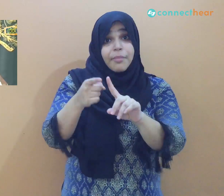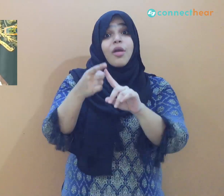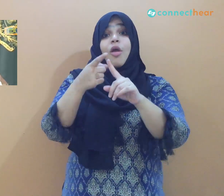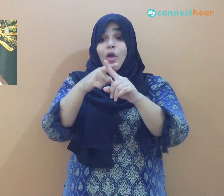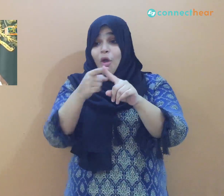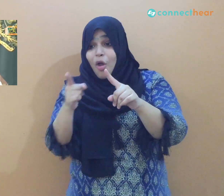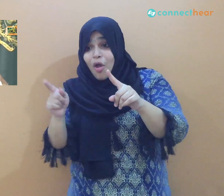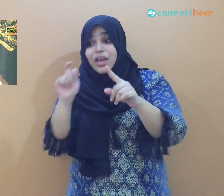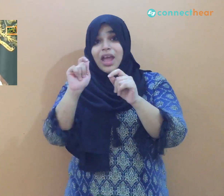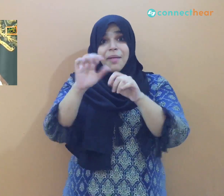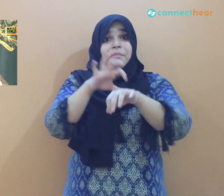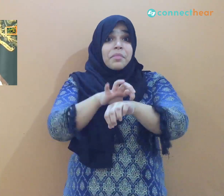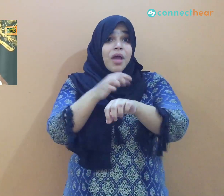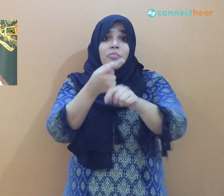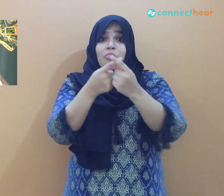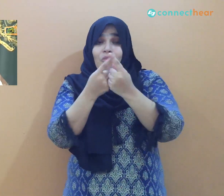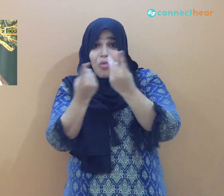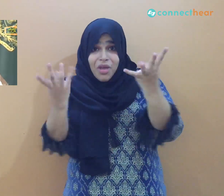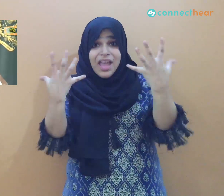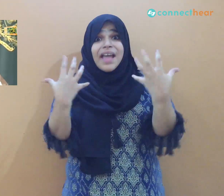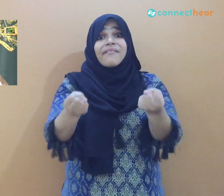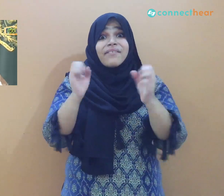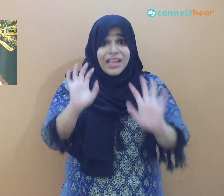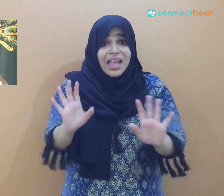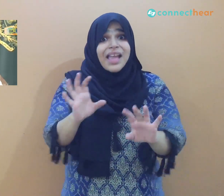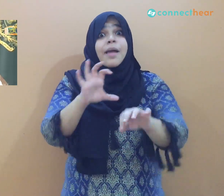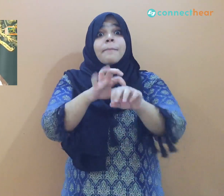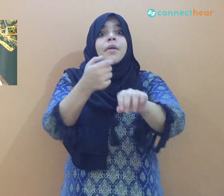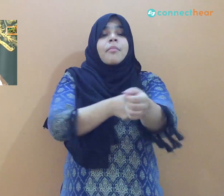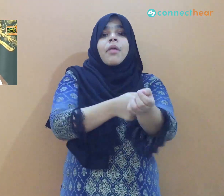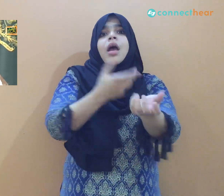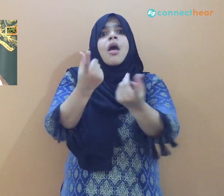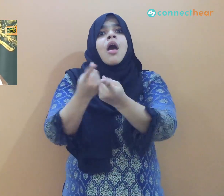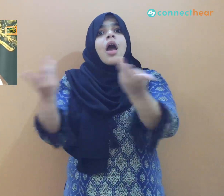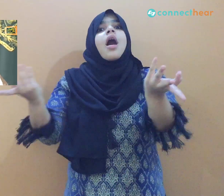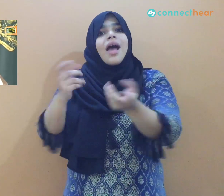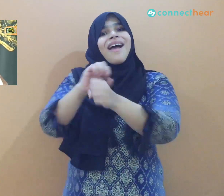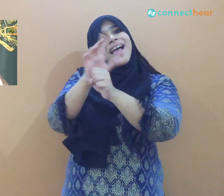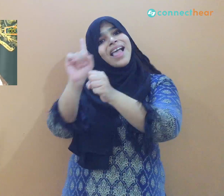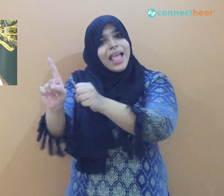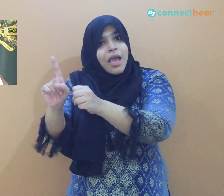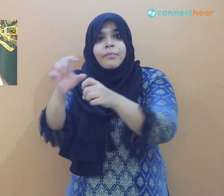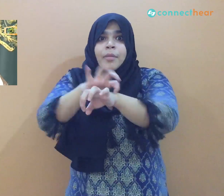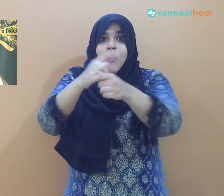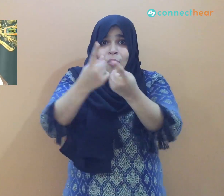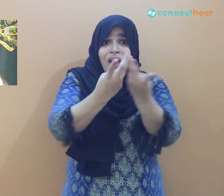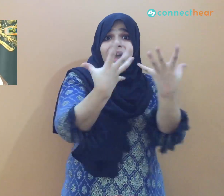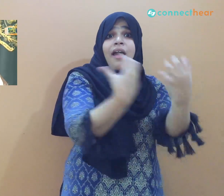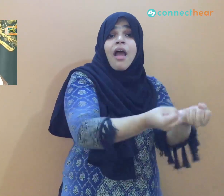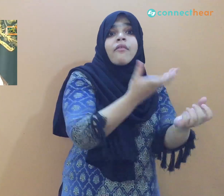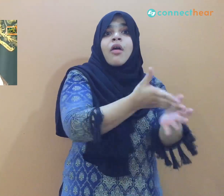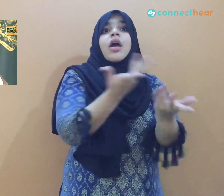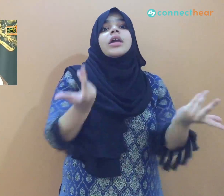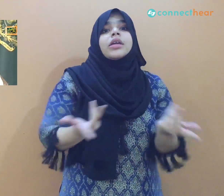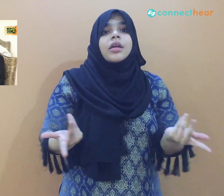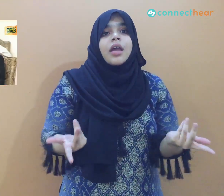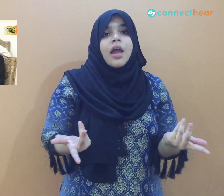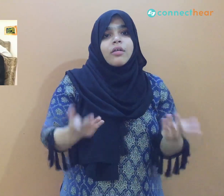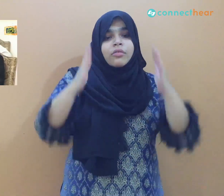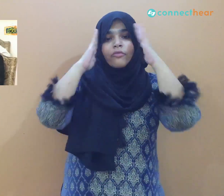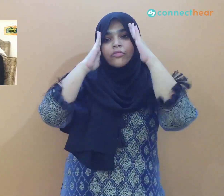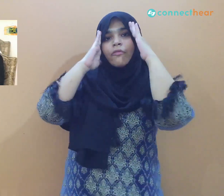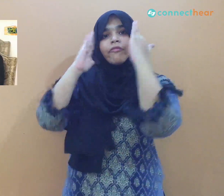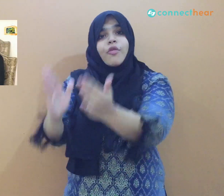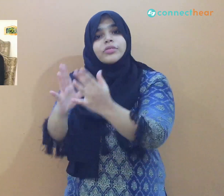بھی پاکستان کے اندر بیماری ہیں, اور ان بیماریوں کا کیا ہو رہا ہے, کیونکہ ساری تو جب کانسنٹریشن ادھر لگی ہے کرونا کی